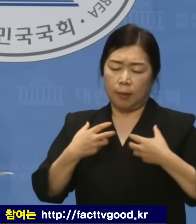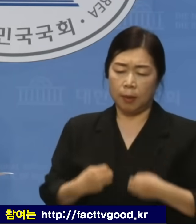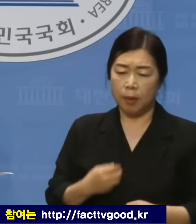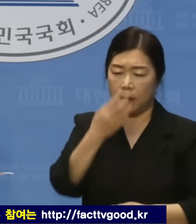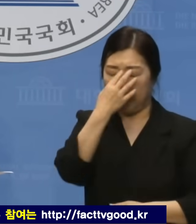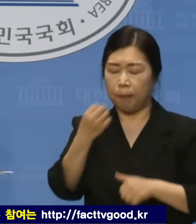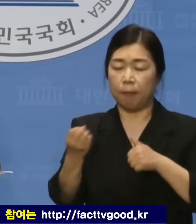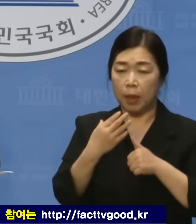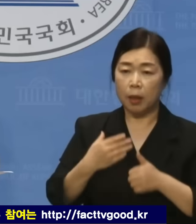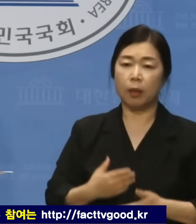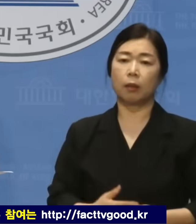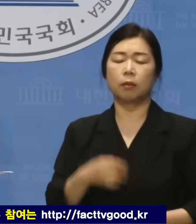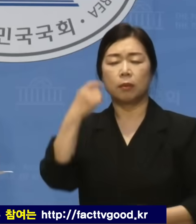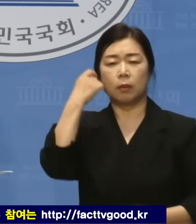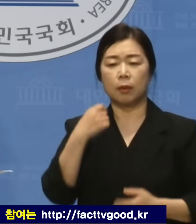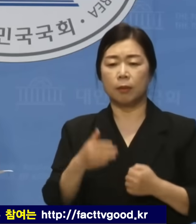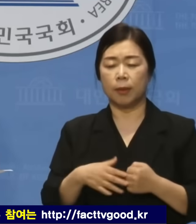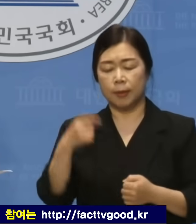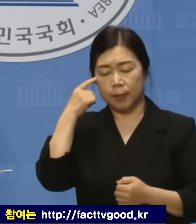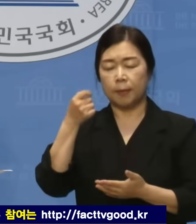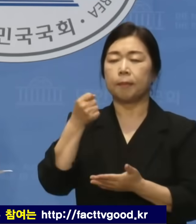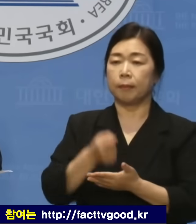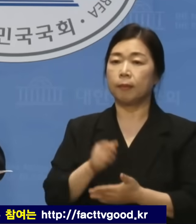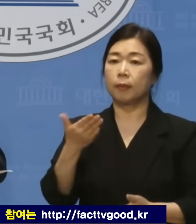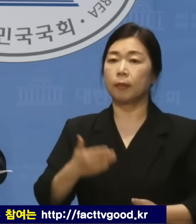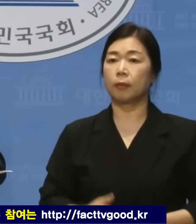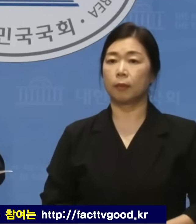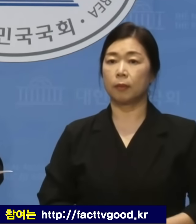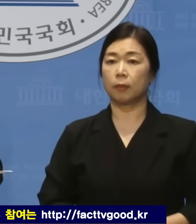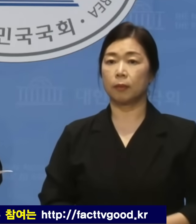실망감을 느끼며 그 결심을 굳히게 되었습니다.